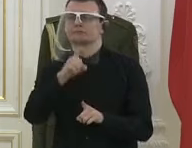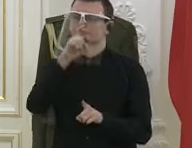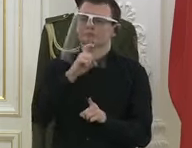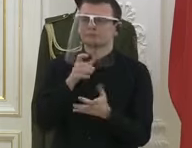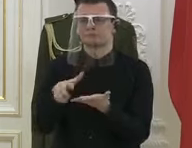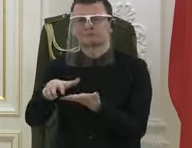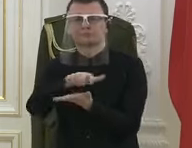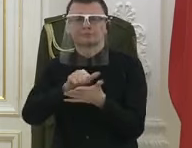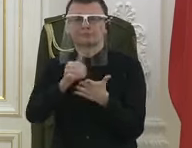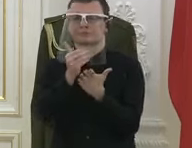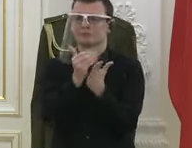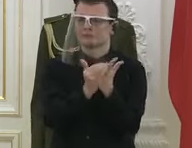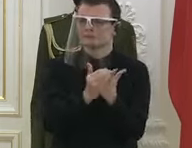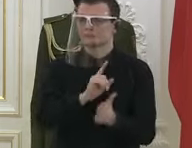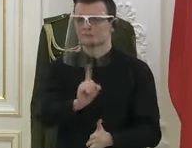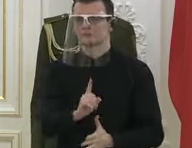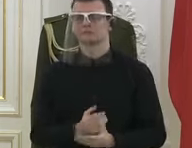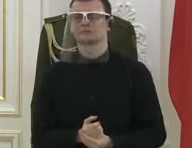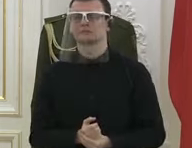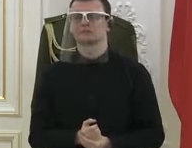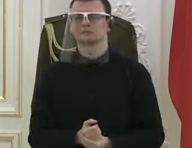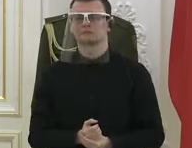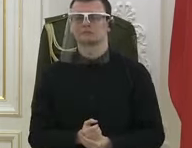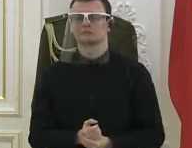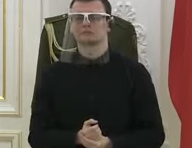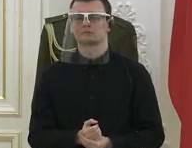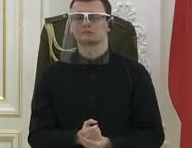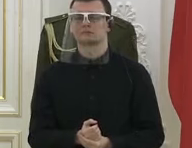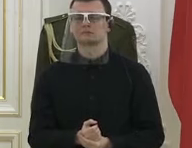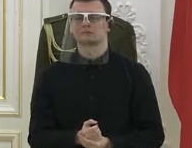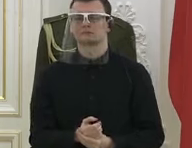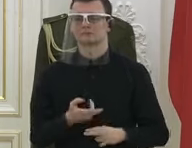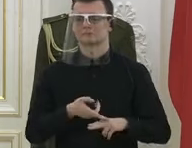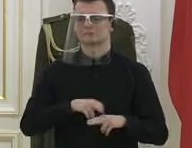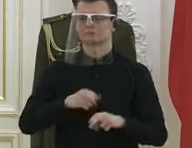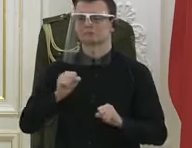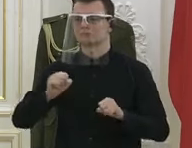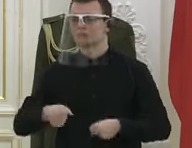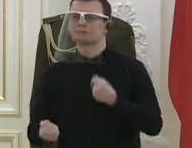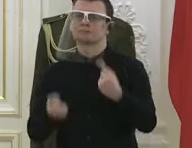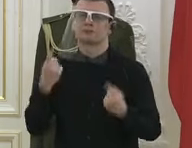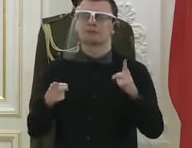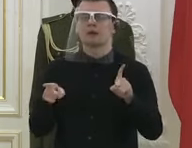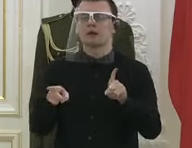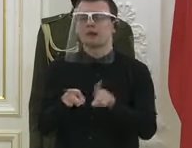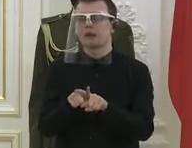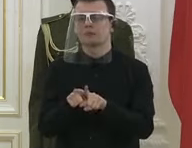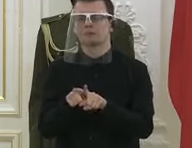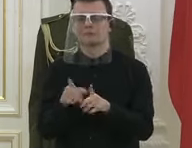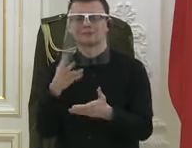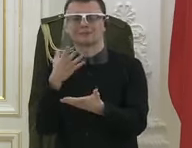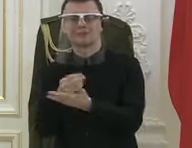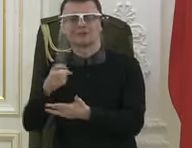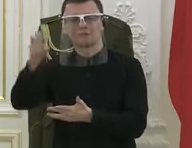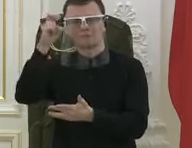takich działań, które mogłyby być odbierane jako naruszenie suwerenności, czy naruszenie godności innych krajów, czy narodów. W związku z